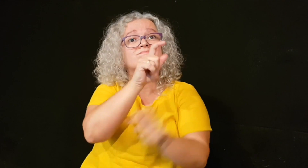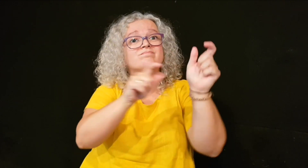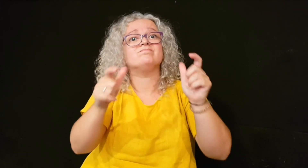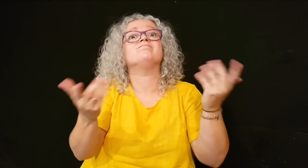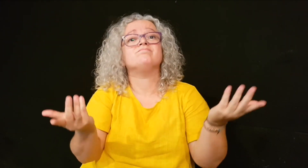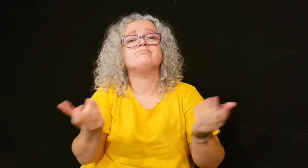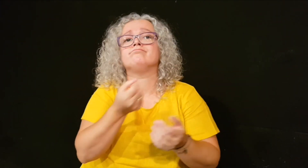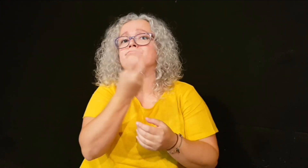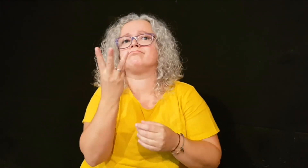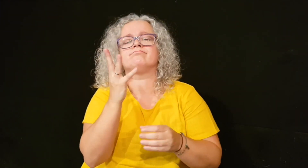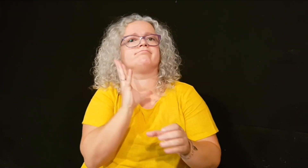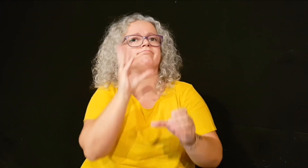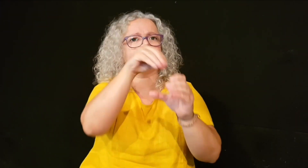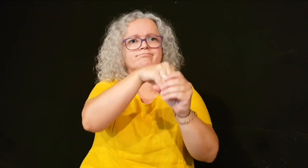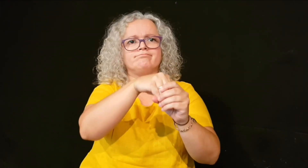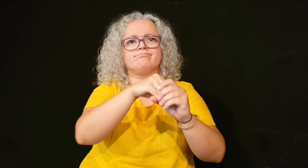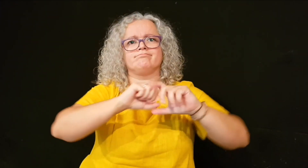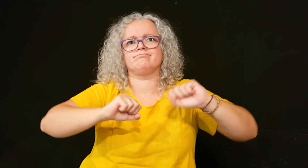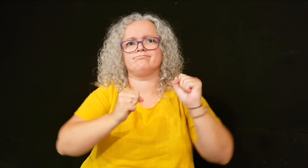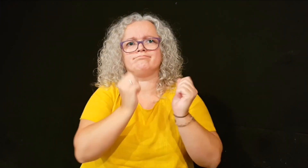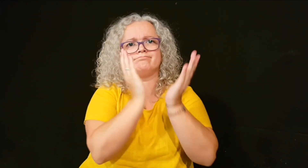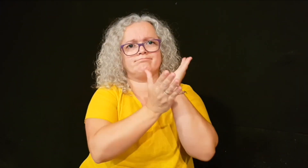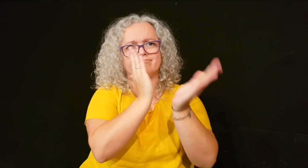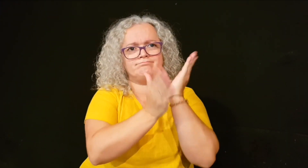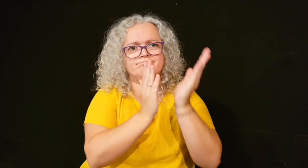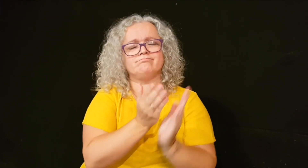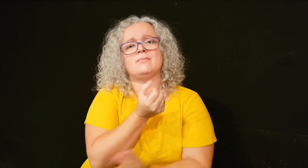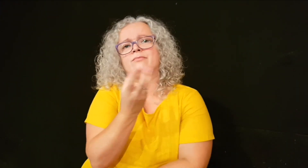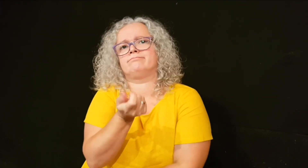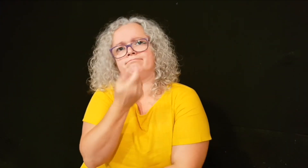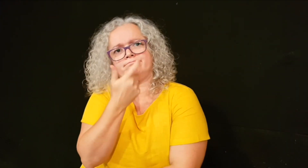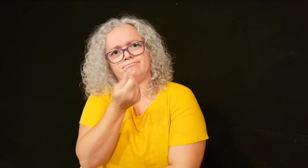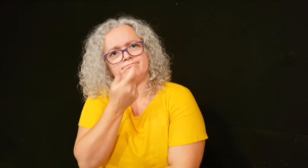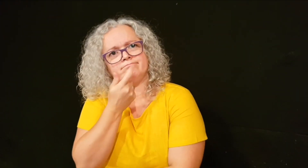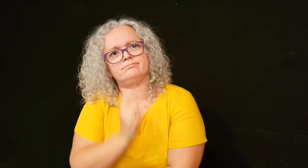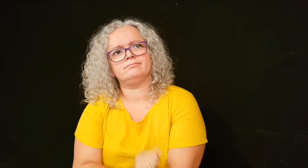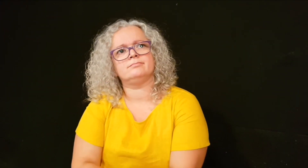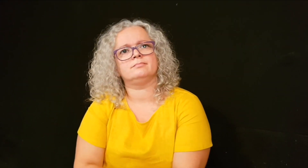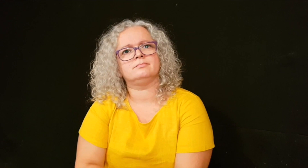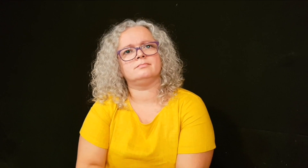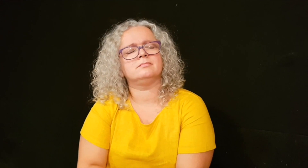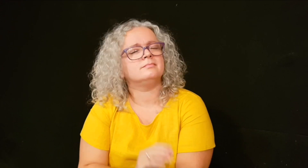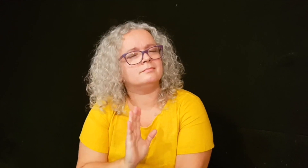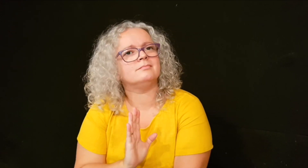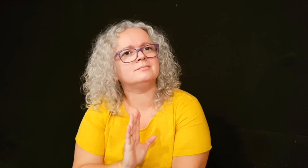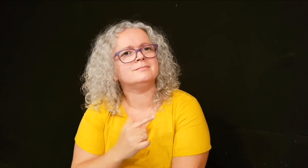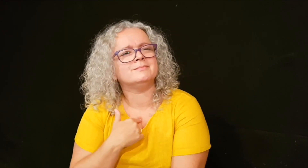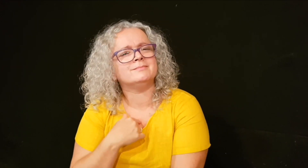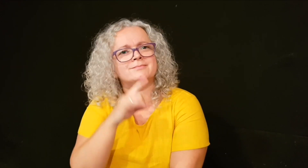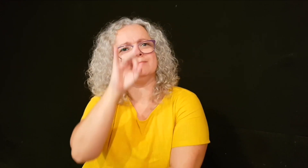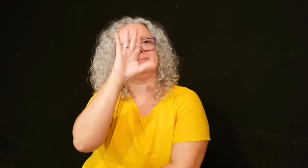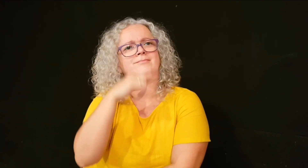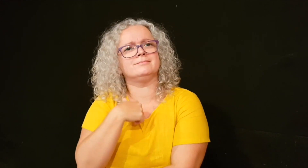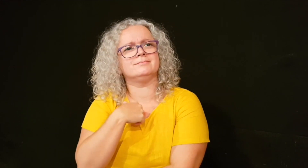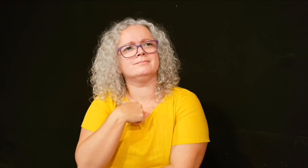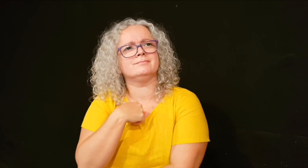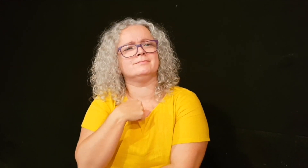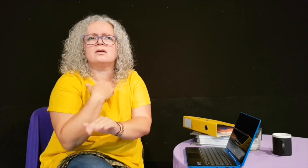esos problemas de salud mental. Entonces esas personas han estado a lo mejor encerradas o con mucha más tratamiento,